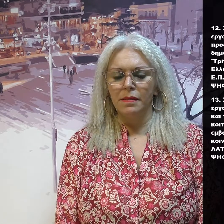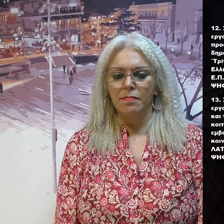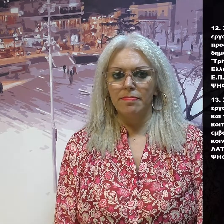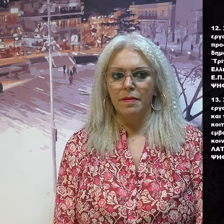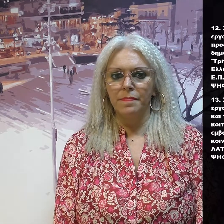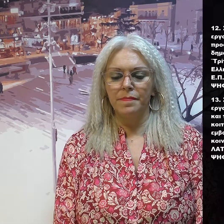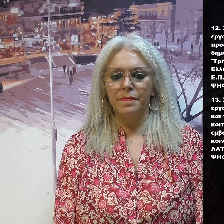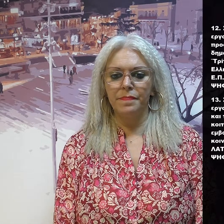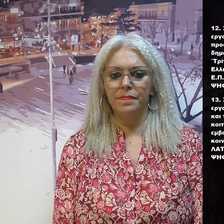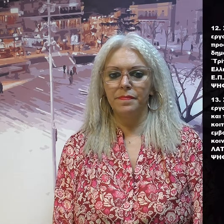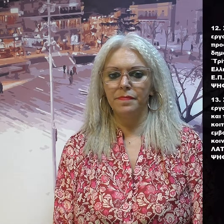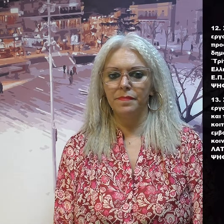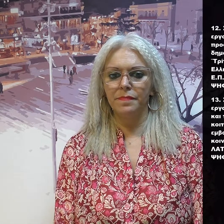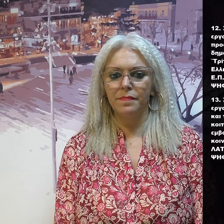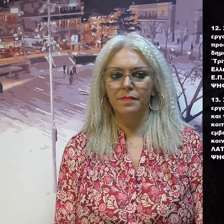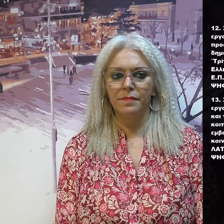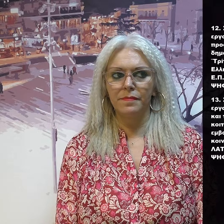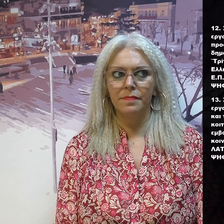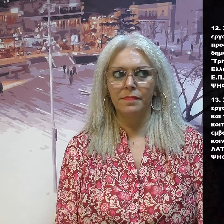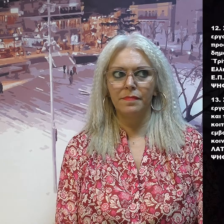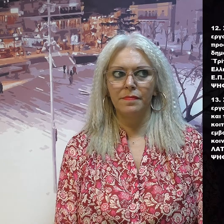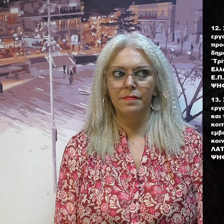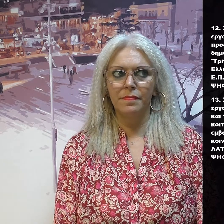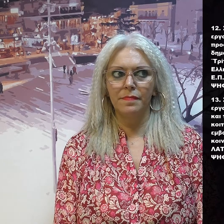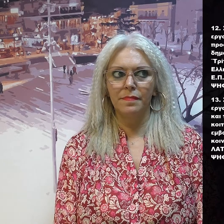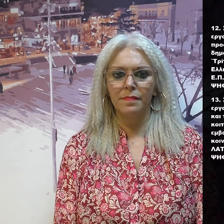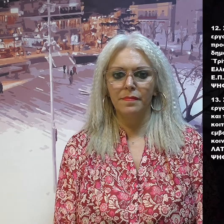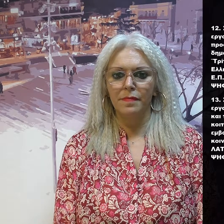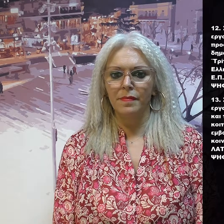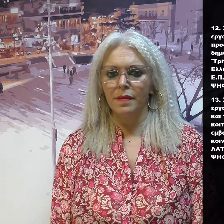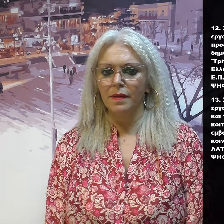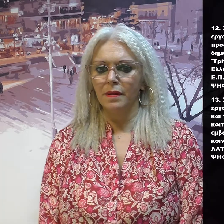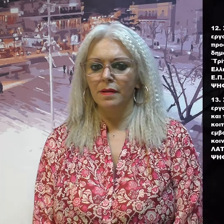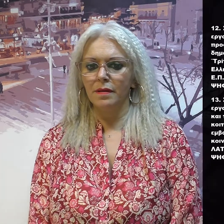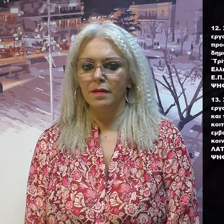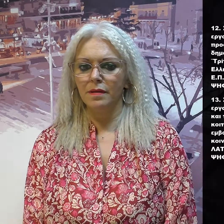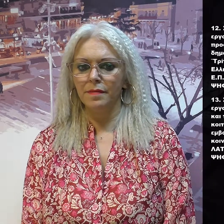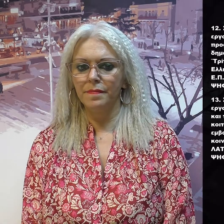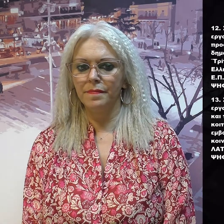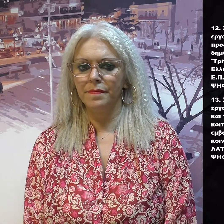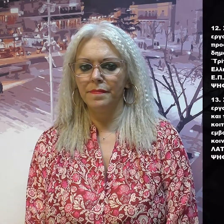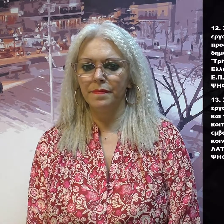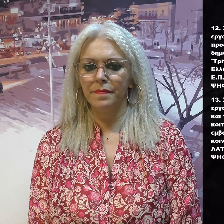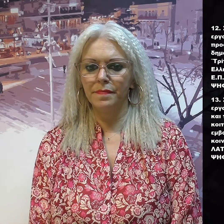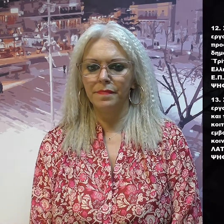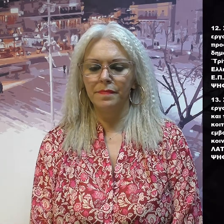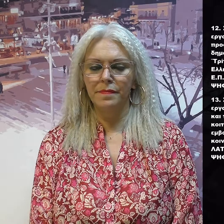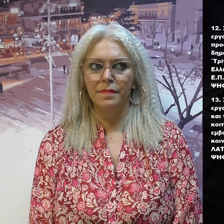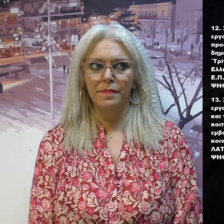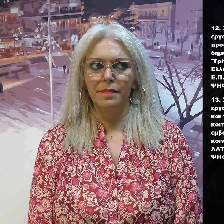6.485,58 τετραγωνικών μέτρων στη θέση πέρασμα της κοινότητας Μαυροδενδρίου Δήμου Κοζάνης από την εταιρεία Λατομία ΕΠΕ. Ψηφίστηκε ομόφωνα.